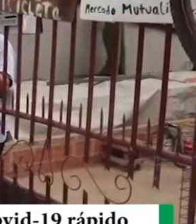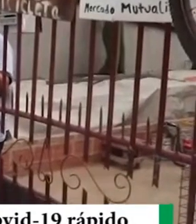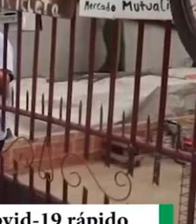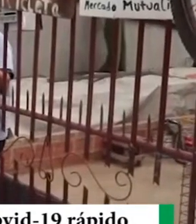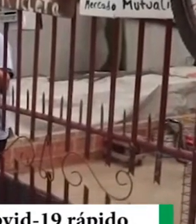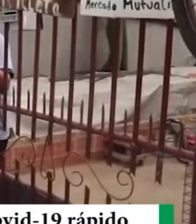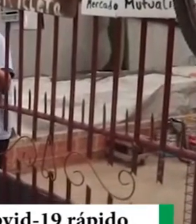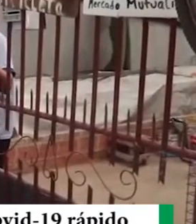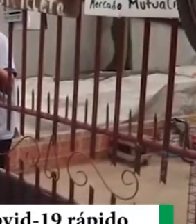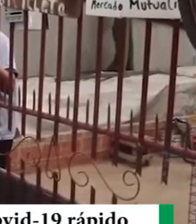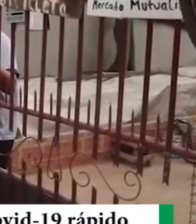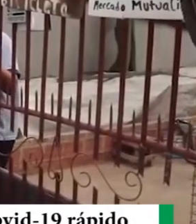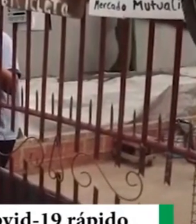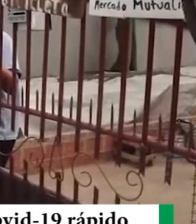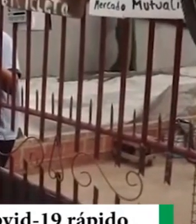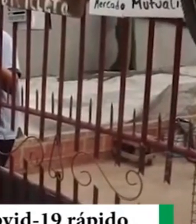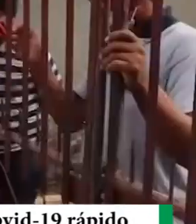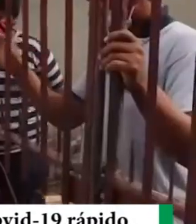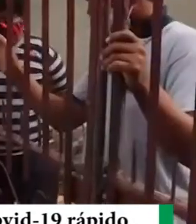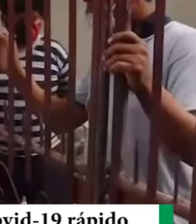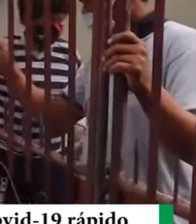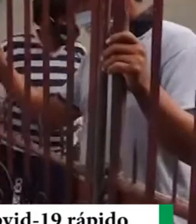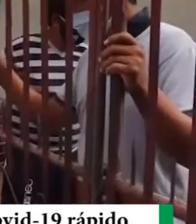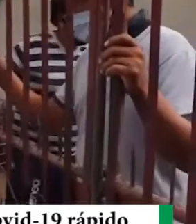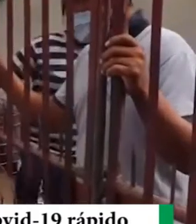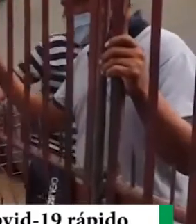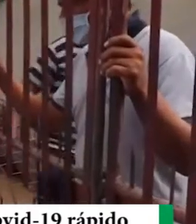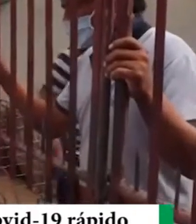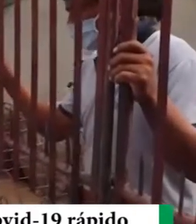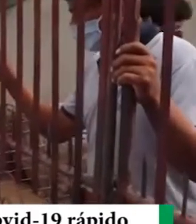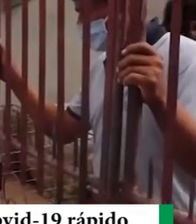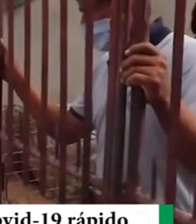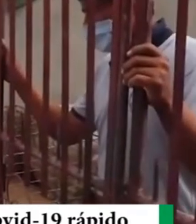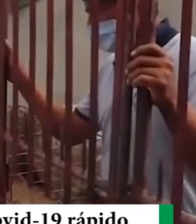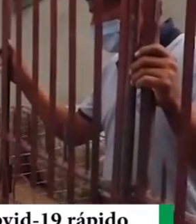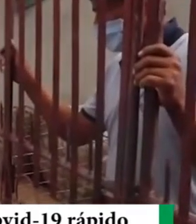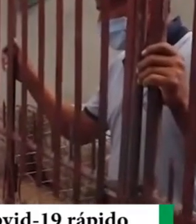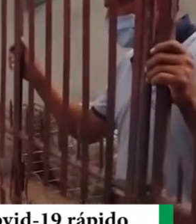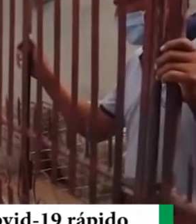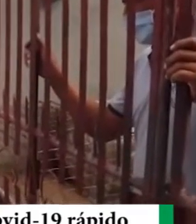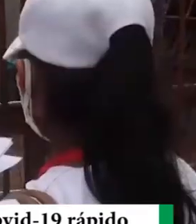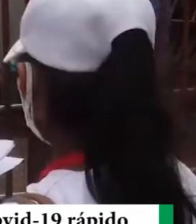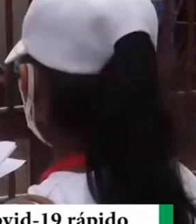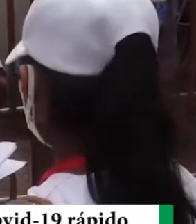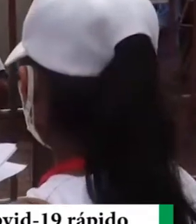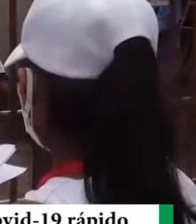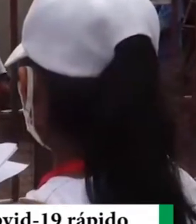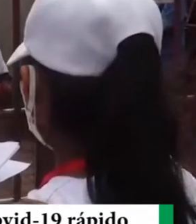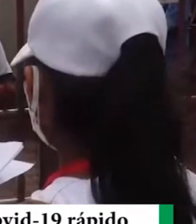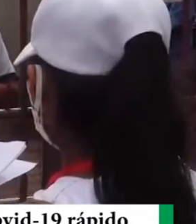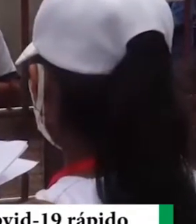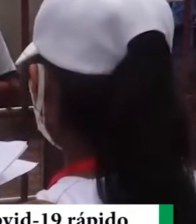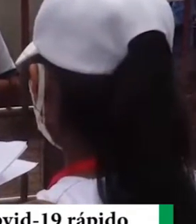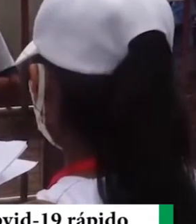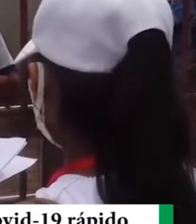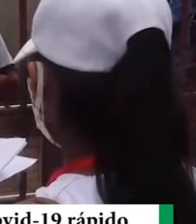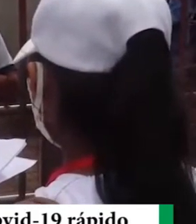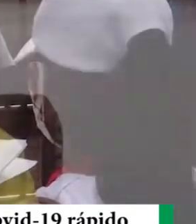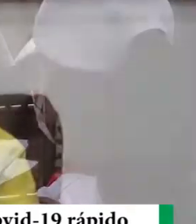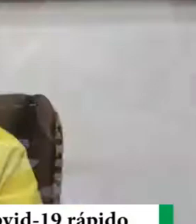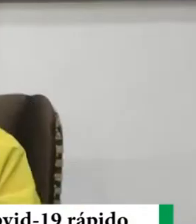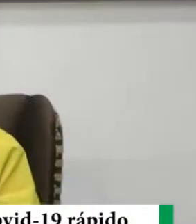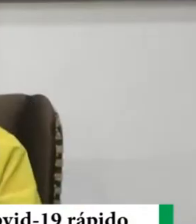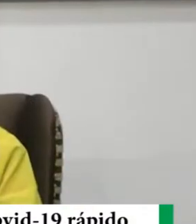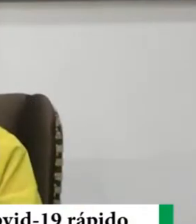lo diagnostica y lo medica. El análisis es que es un plan favorable, es un plan de ir el médico, la brigada médica, a